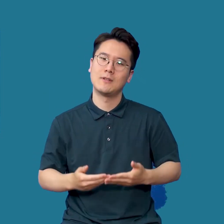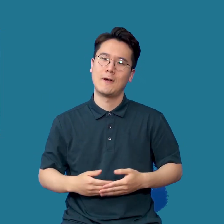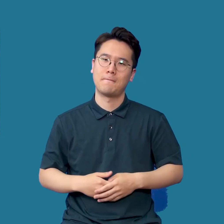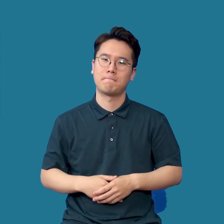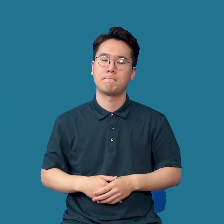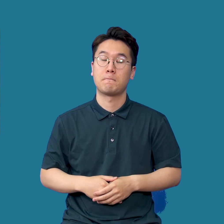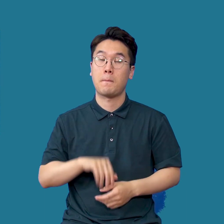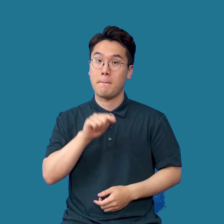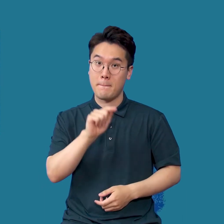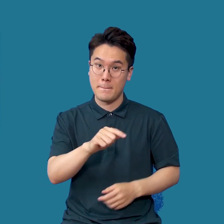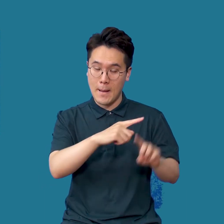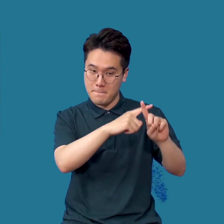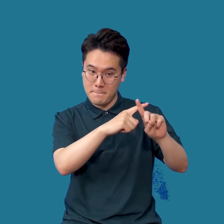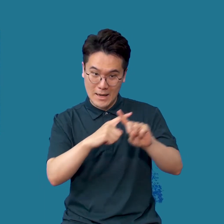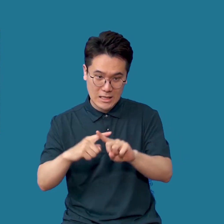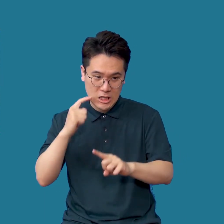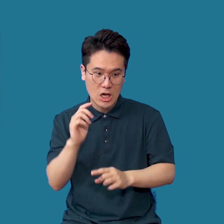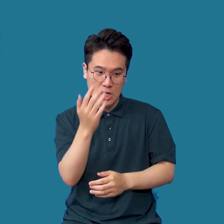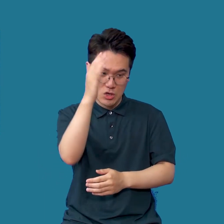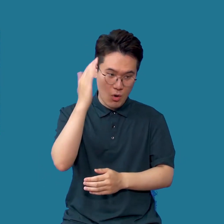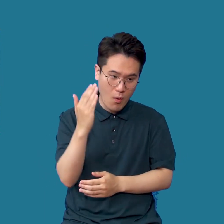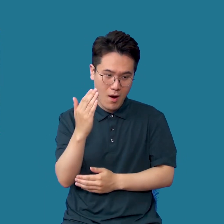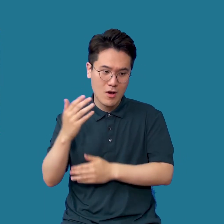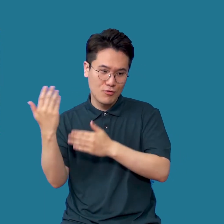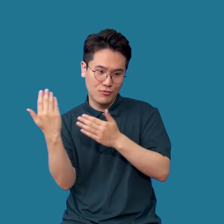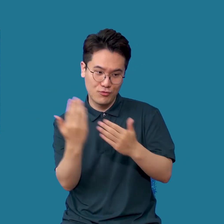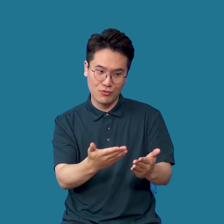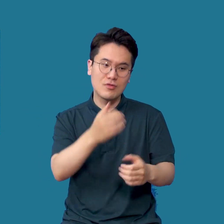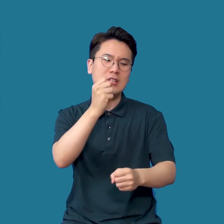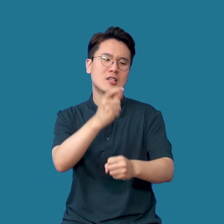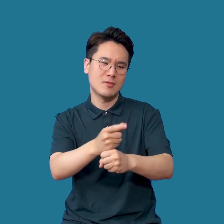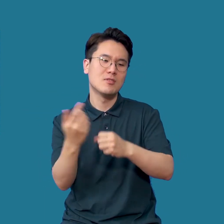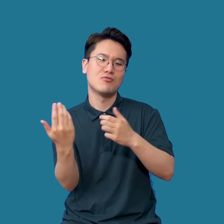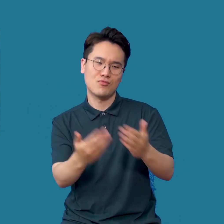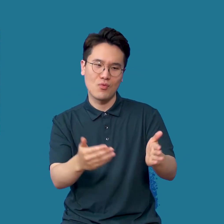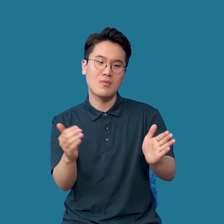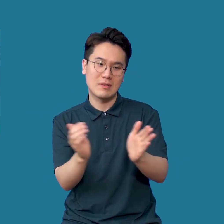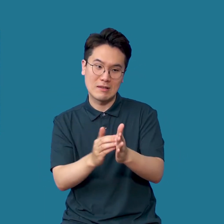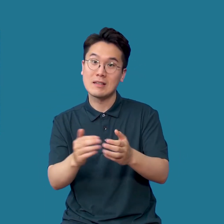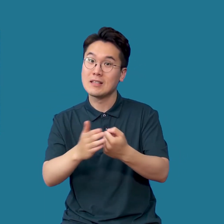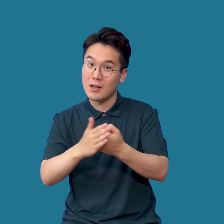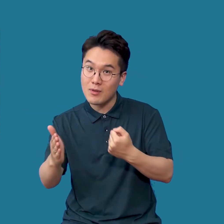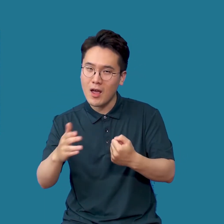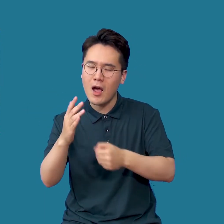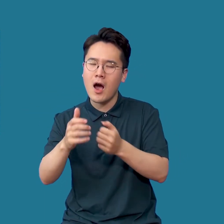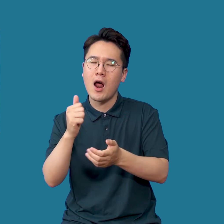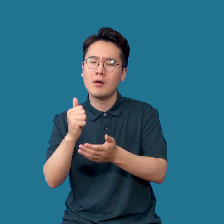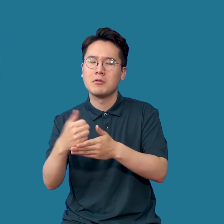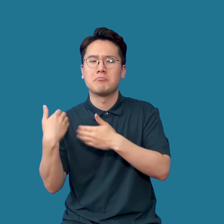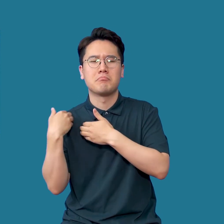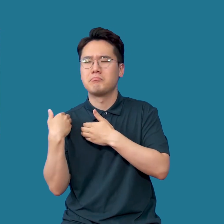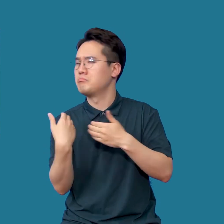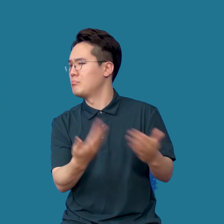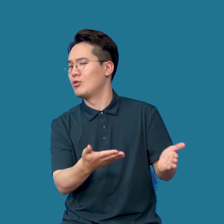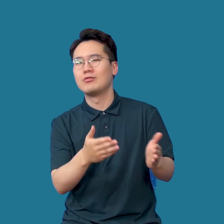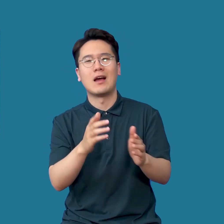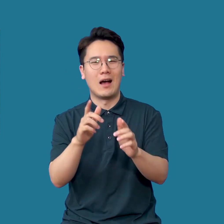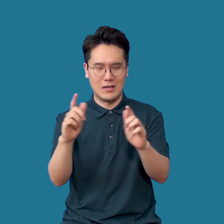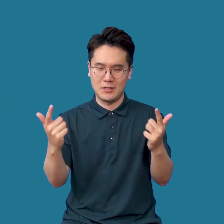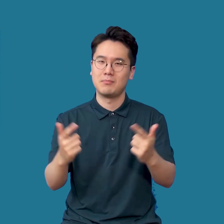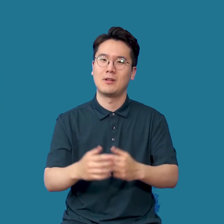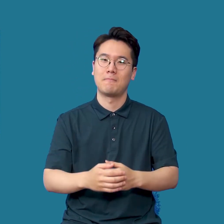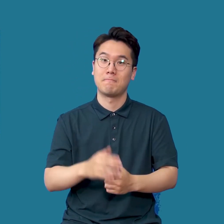때문에, 예정되어 있는 사람이기 때문에 하나님 그냥 버려둘 수가 없습니다. 그래서 고난을 통해서라도